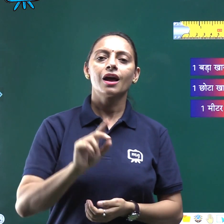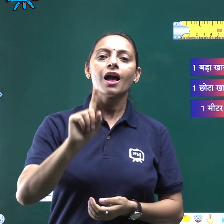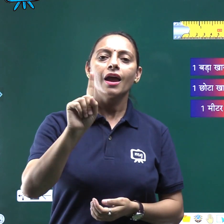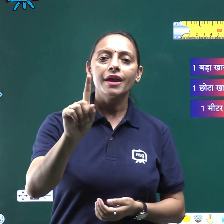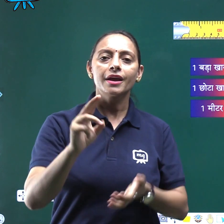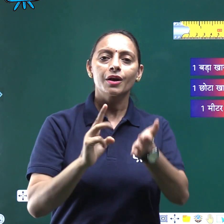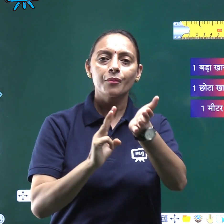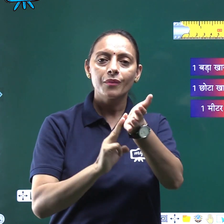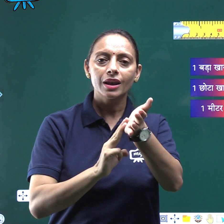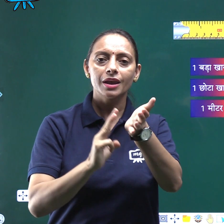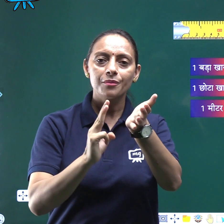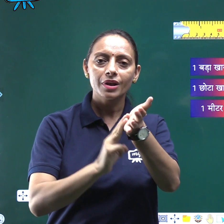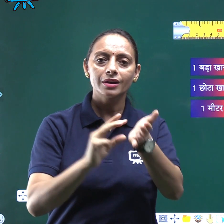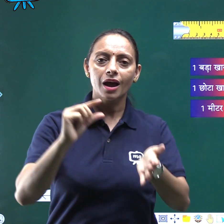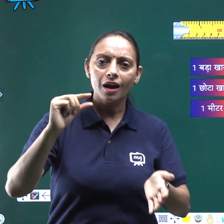1 मिलीमीटर,